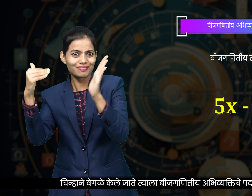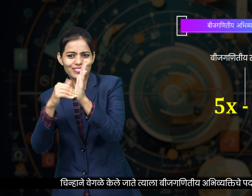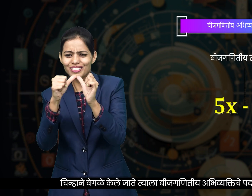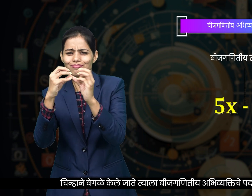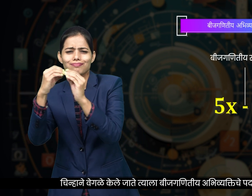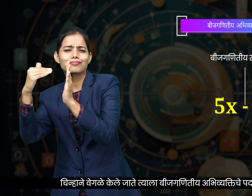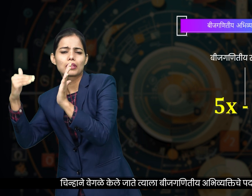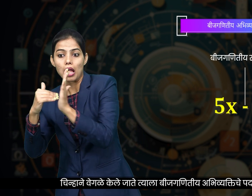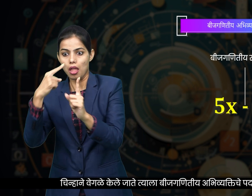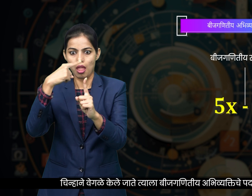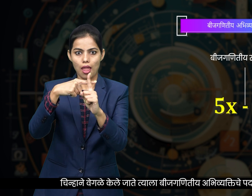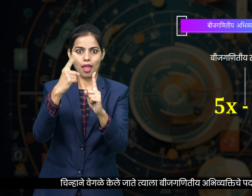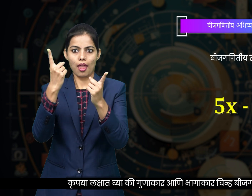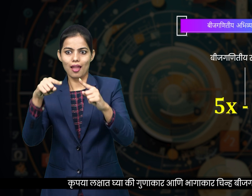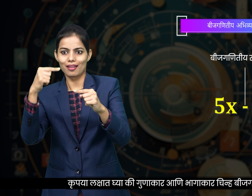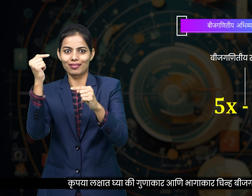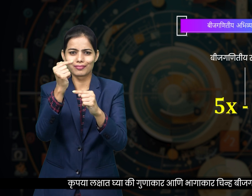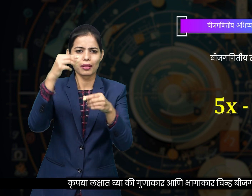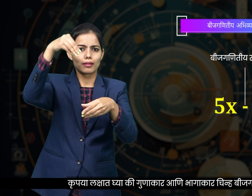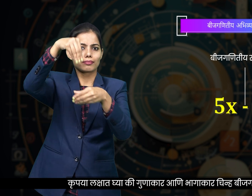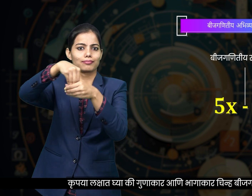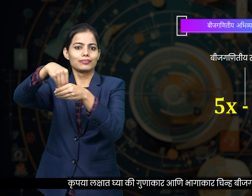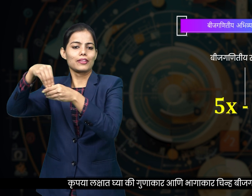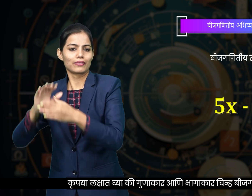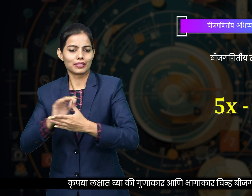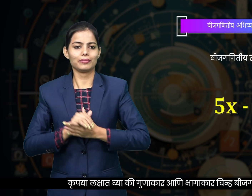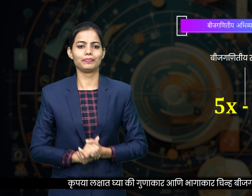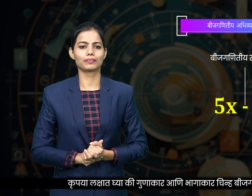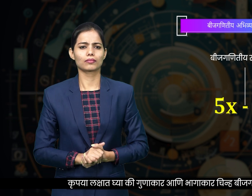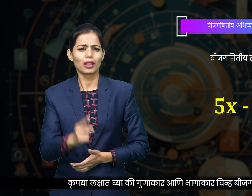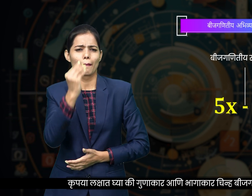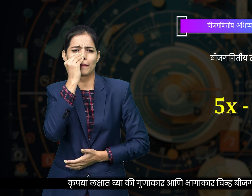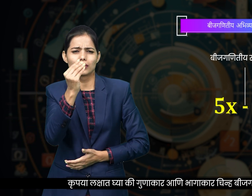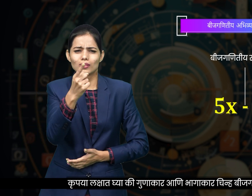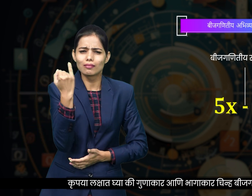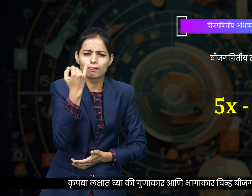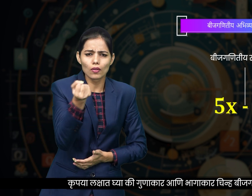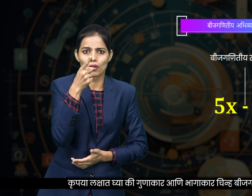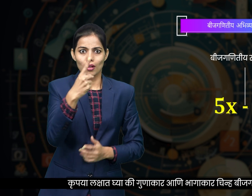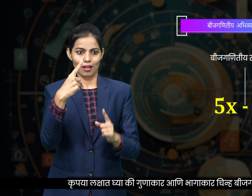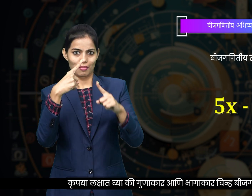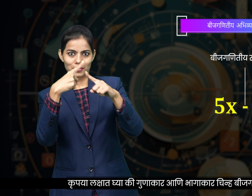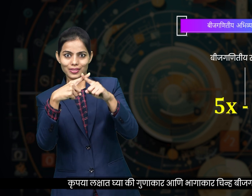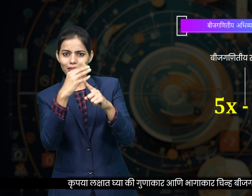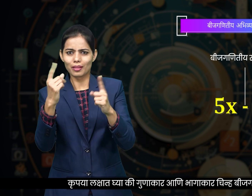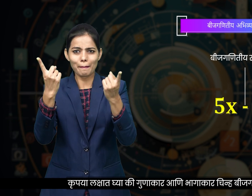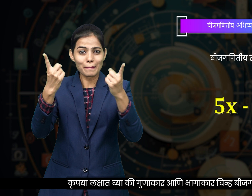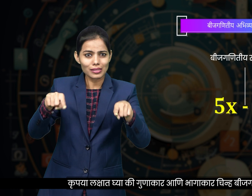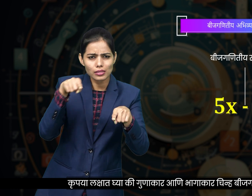बीजगणितीय अभिव्यक्तीचे पद म्हणतात. कृपया लक्षात घ्या की गुणाकार आणि भागाकार चिन्ह